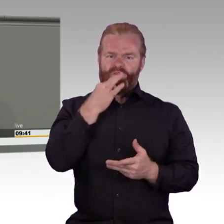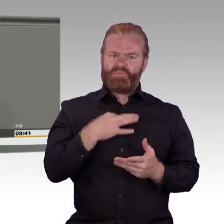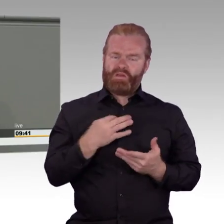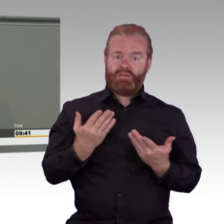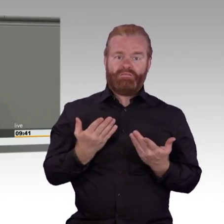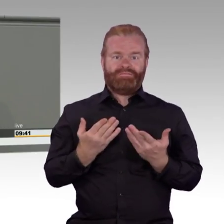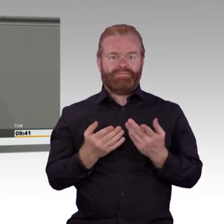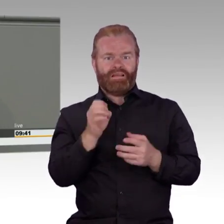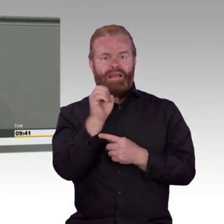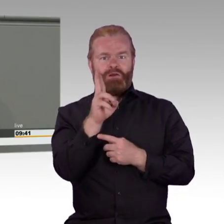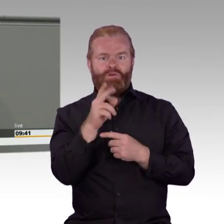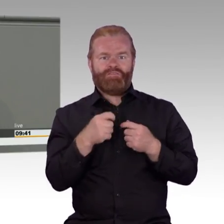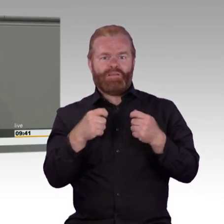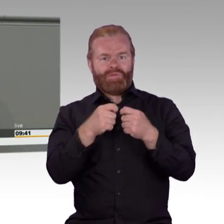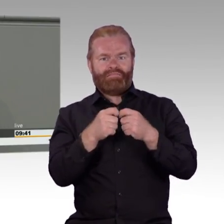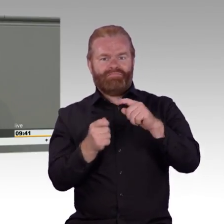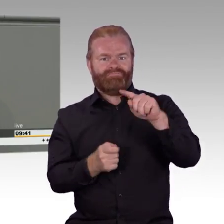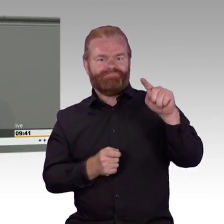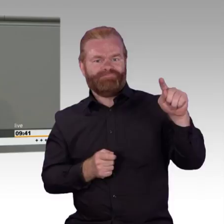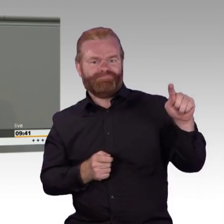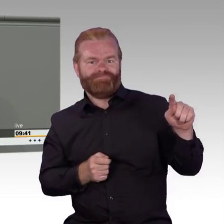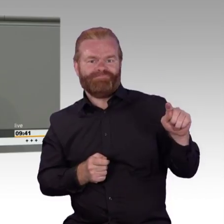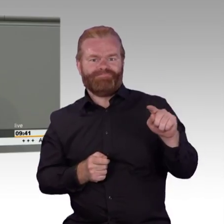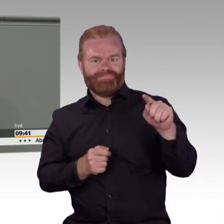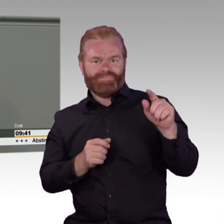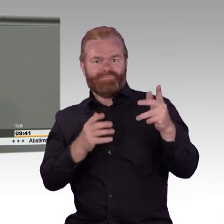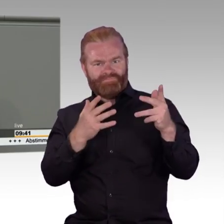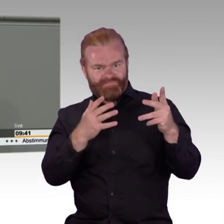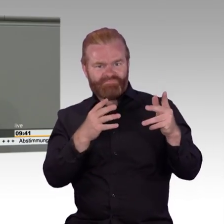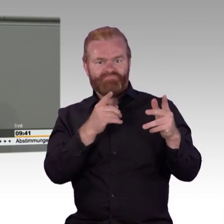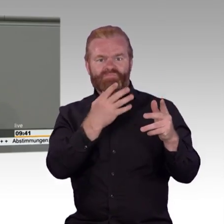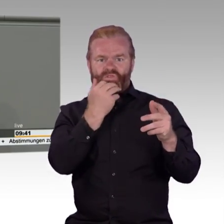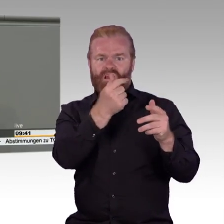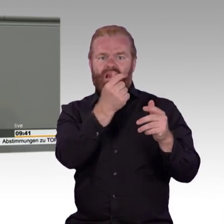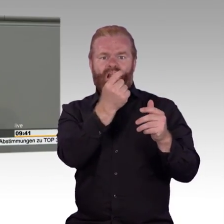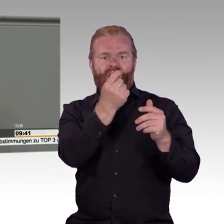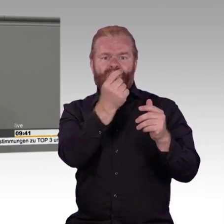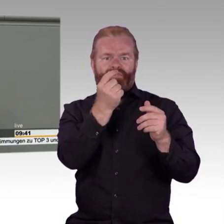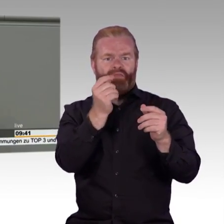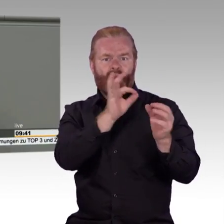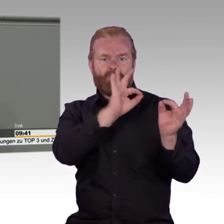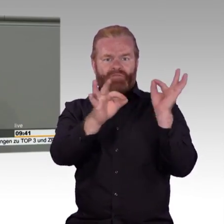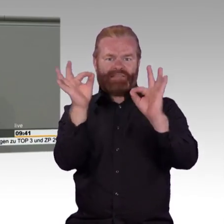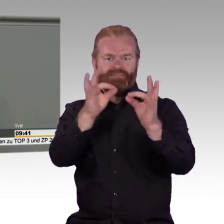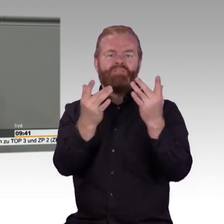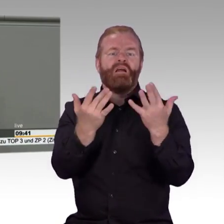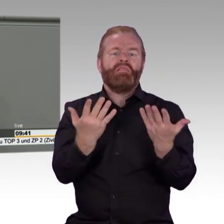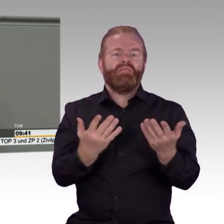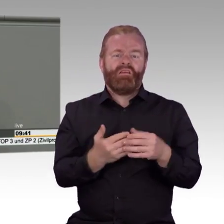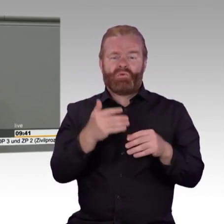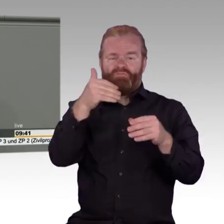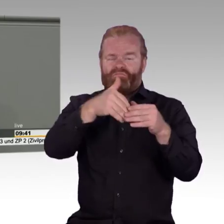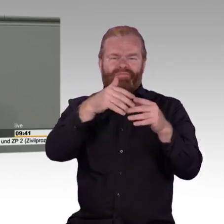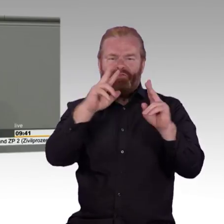für die Rechtsdurchsetzung von Bagatell- und Streuschäden dieser Gesetzentwurf keine entscheidende Verbesserung bringt, meine Damen und Herren. Er